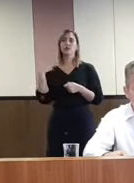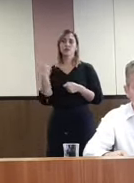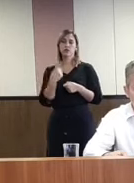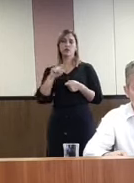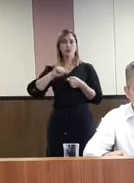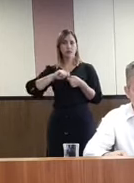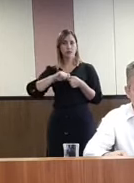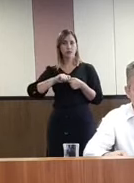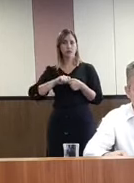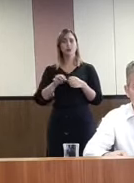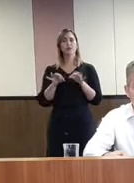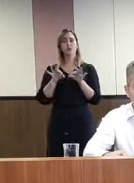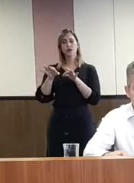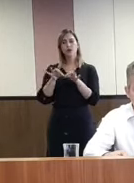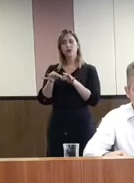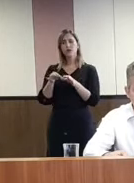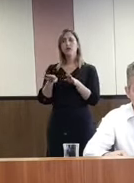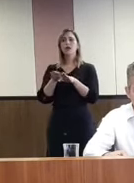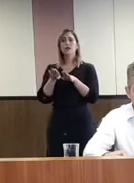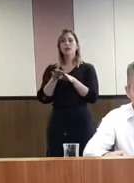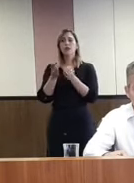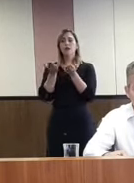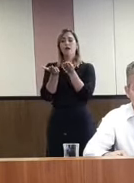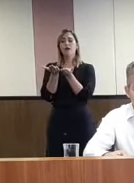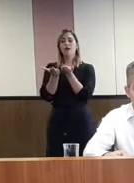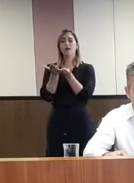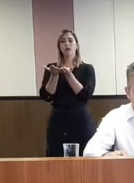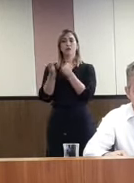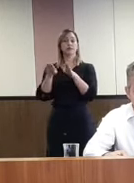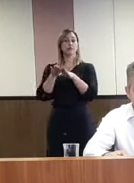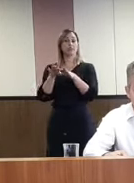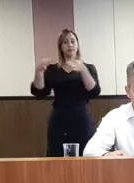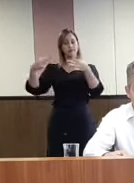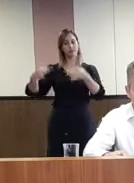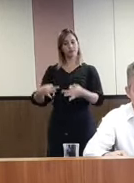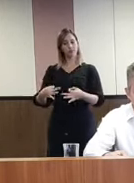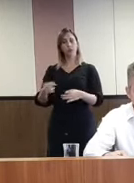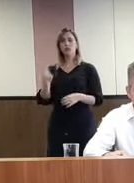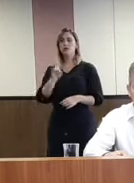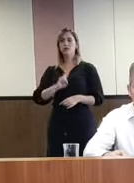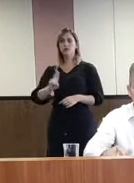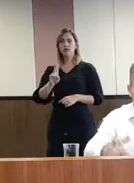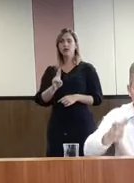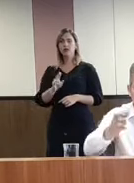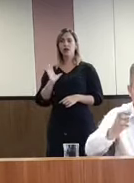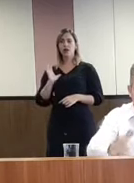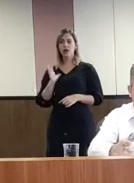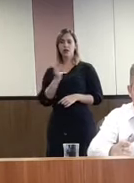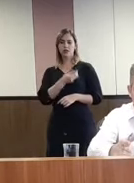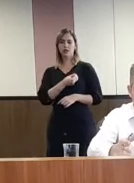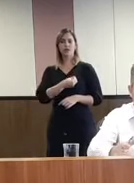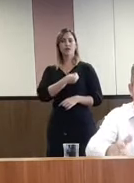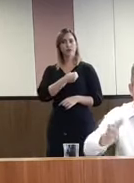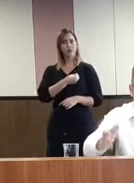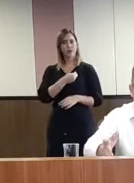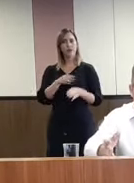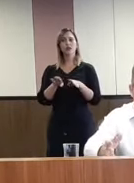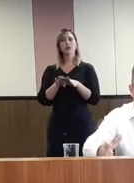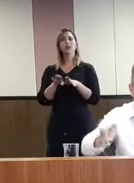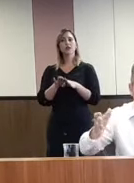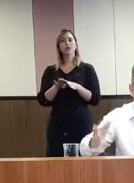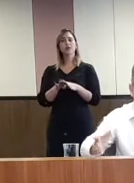fazendo. No equilíbrio, no bom senso, tomar medidas para preservar vidas e tomar medidas também que